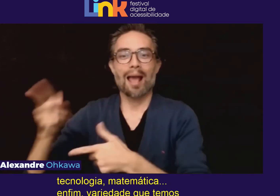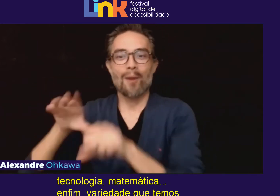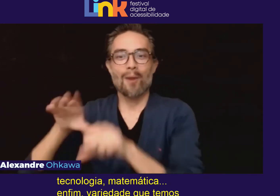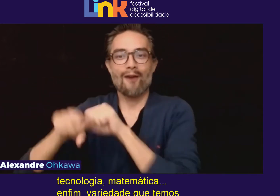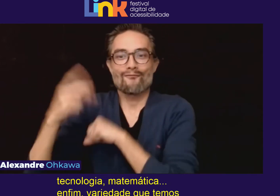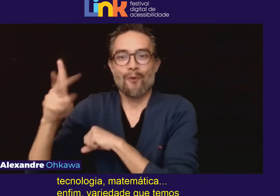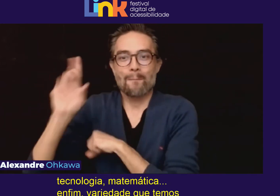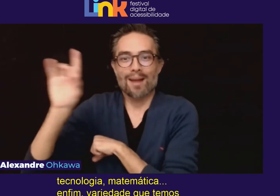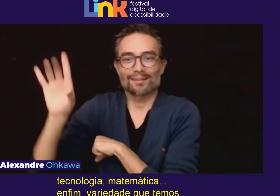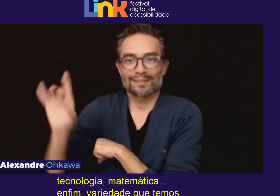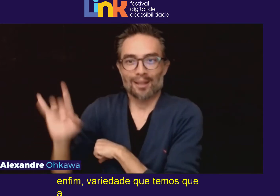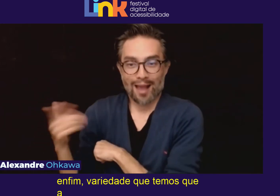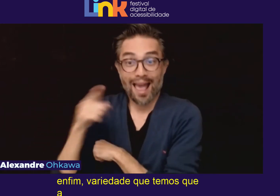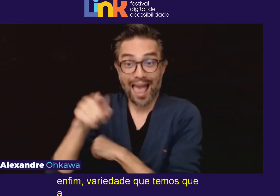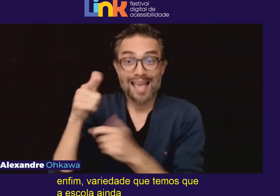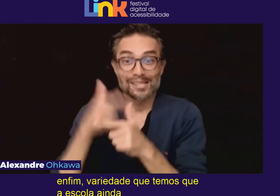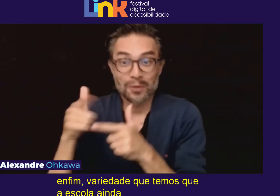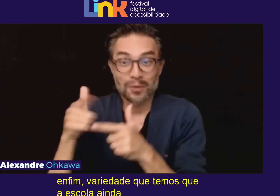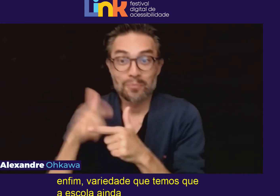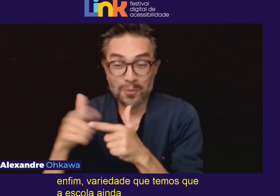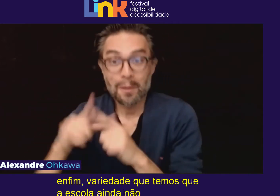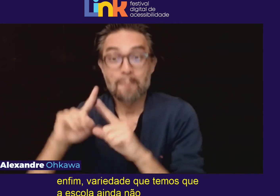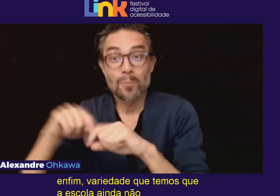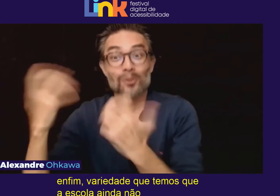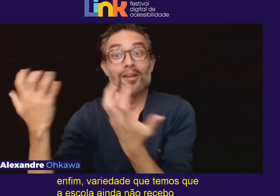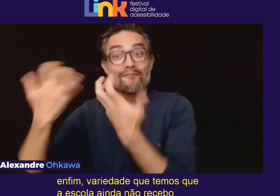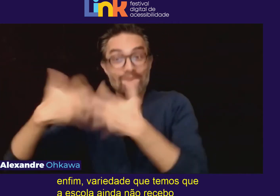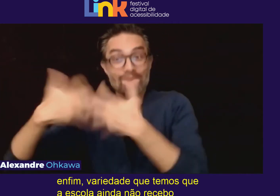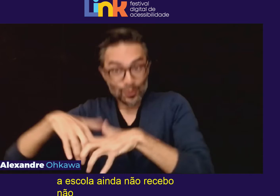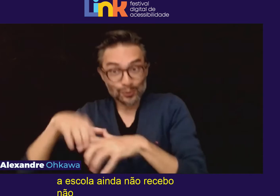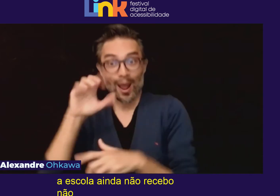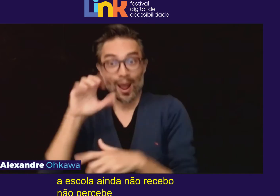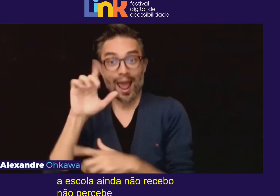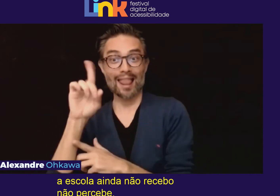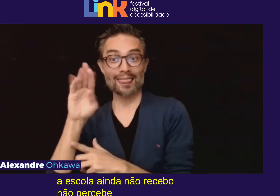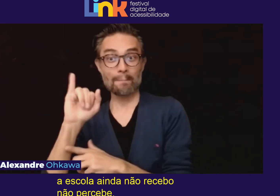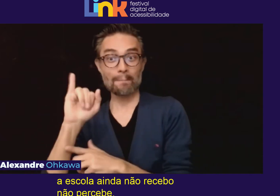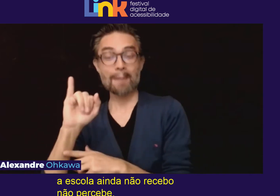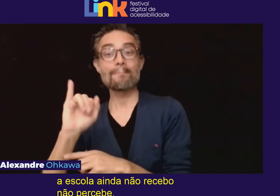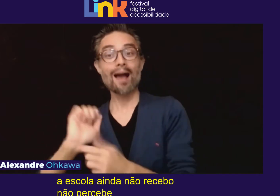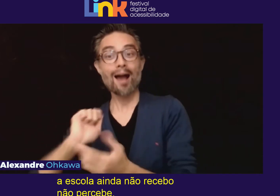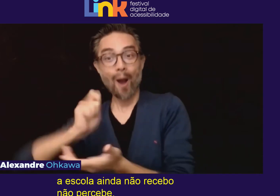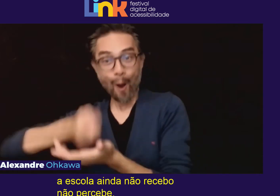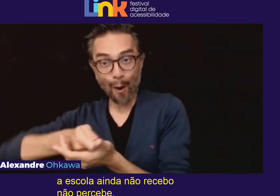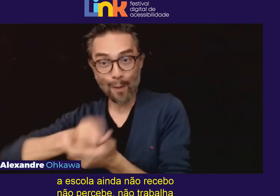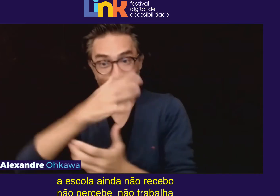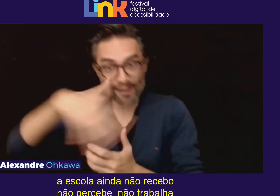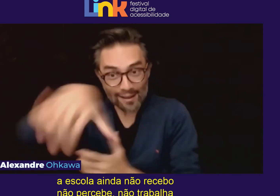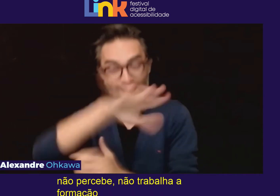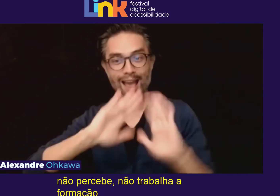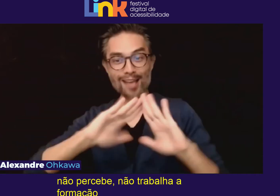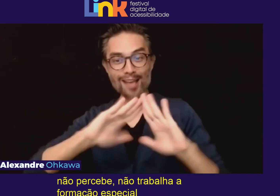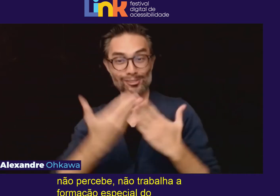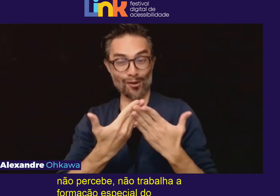não percebe, ela não trabalha na formação especial do surdo, né? Então, isso que é o problema. Na hora